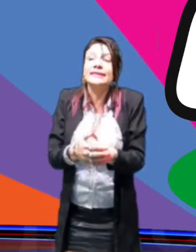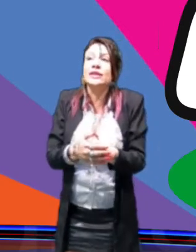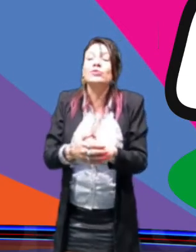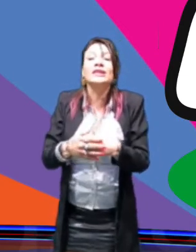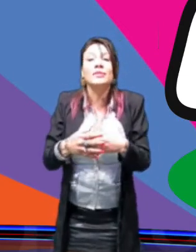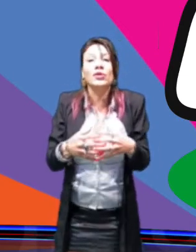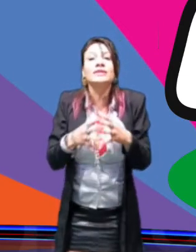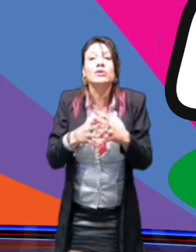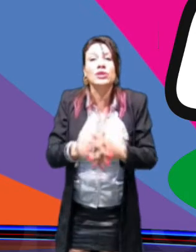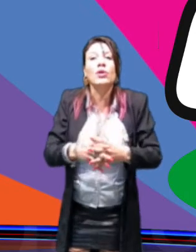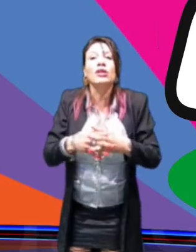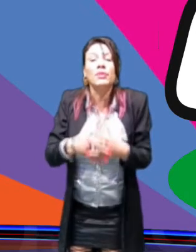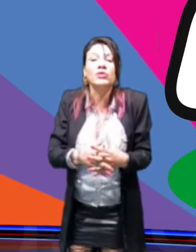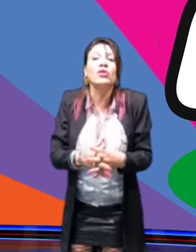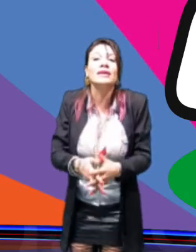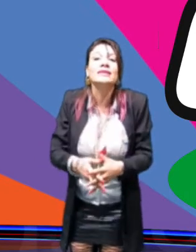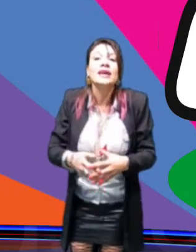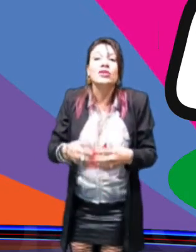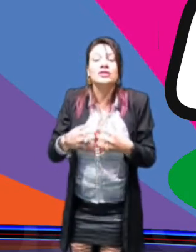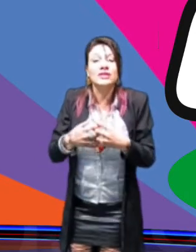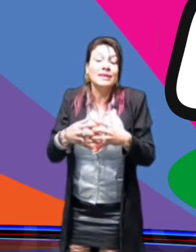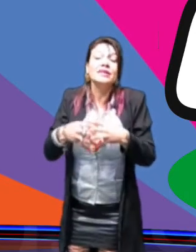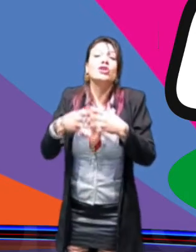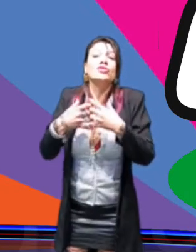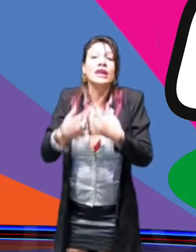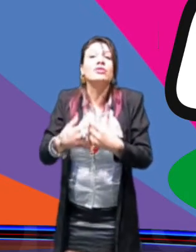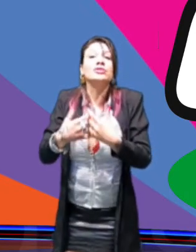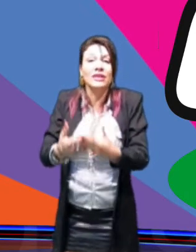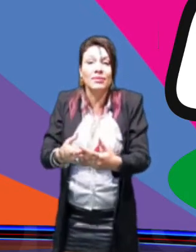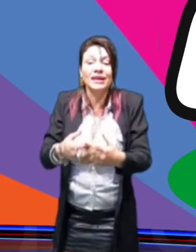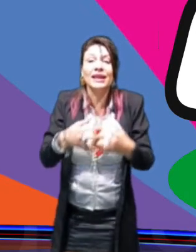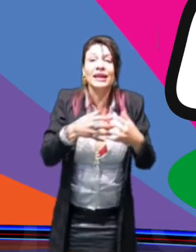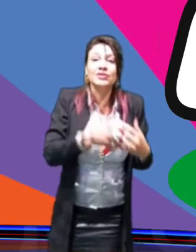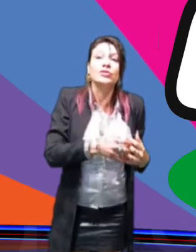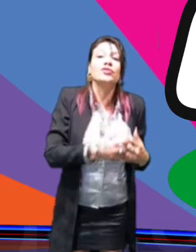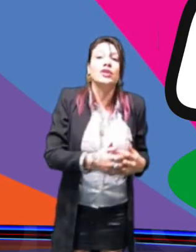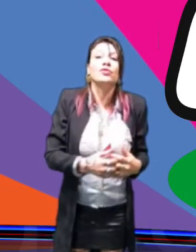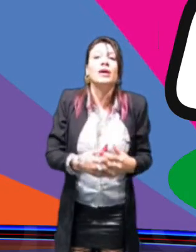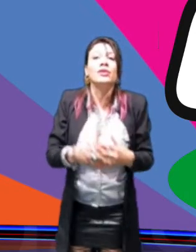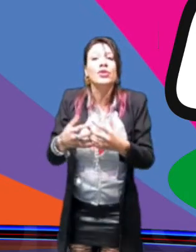hacer un tratamiento exhaustivo con respecto a lo que es los sistemas y los ecosistemas